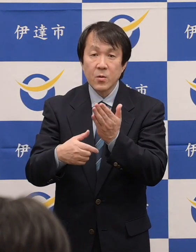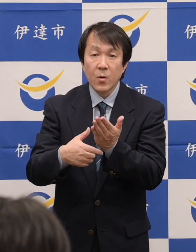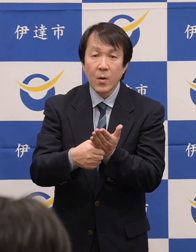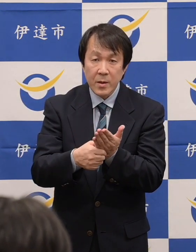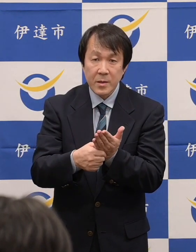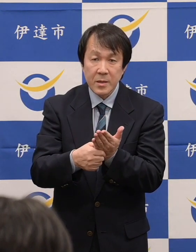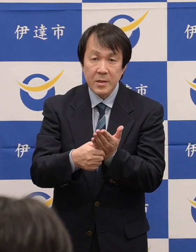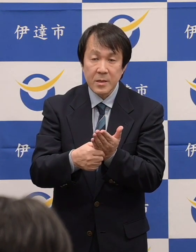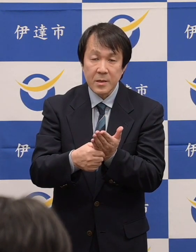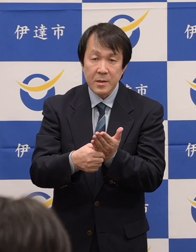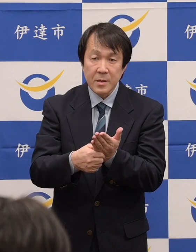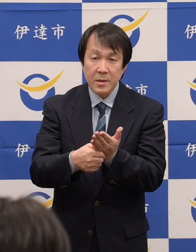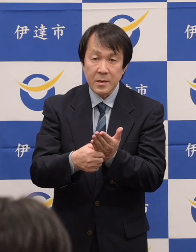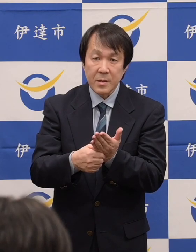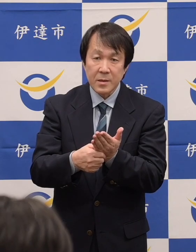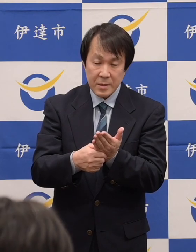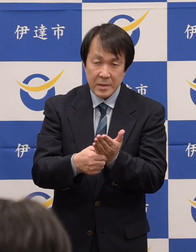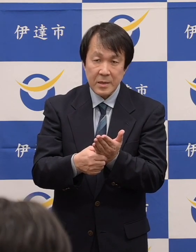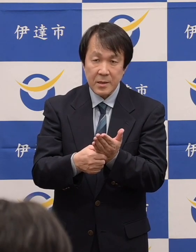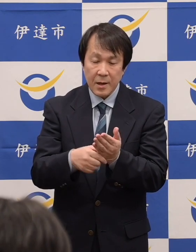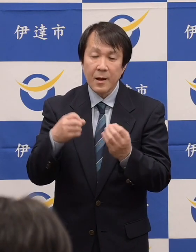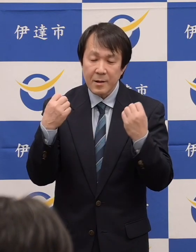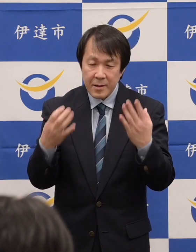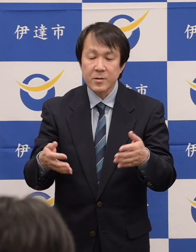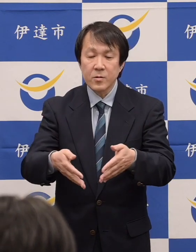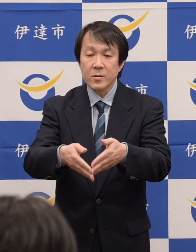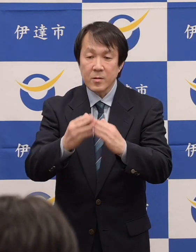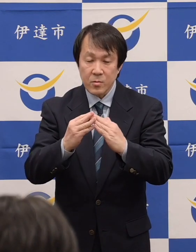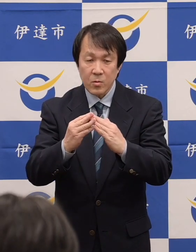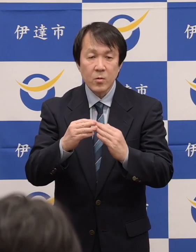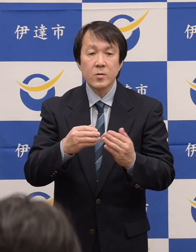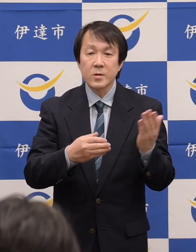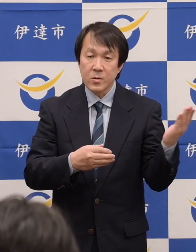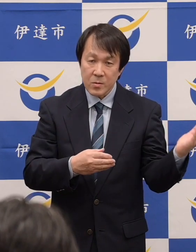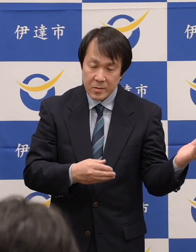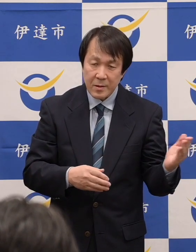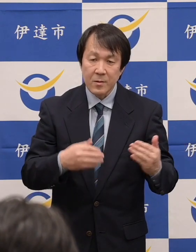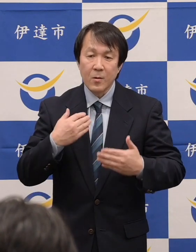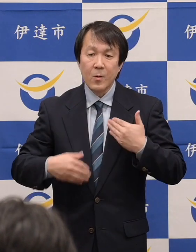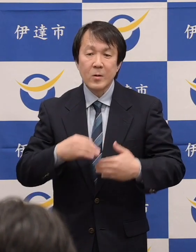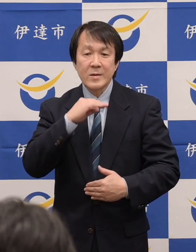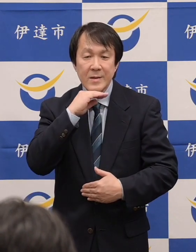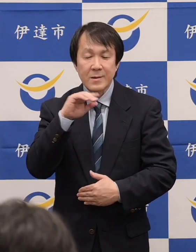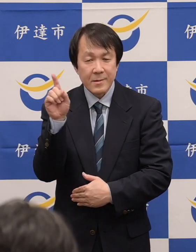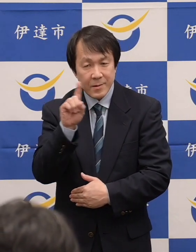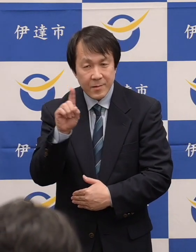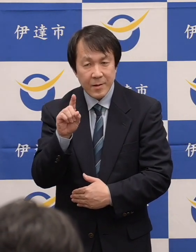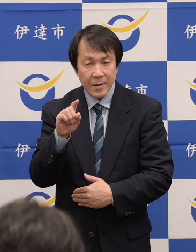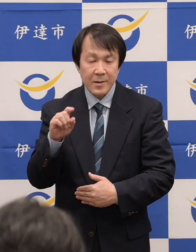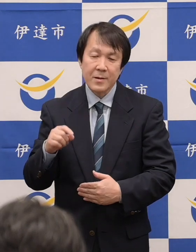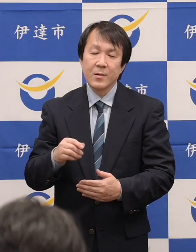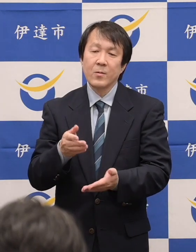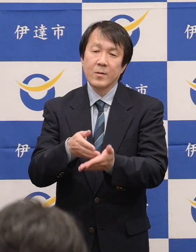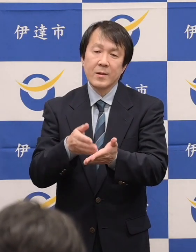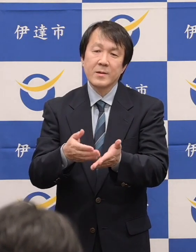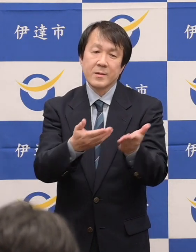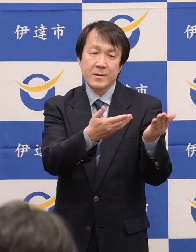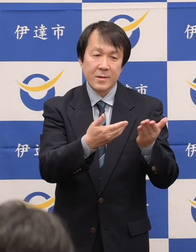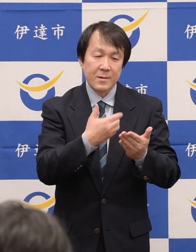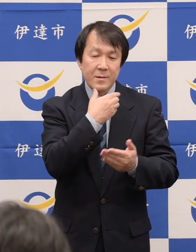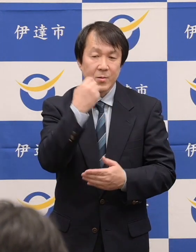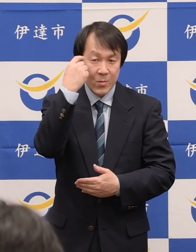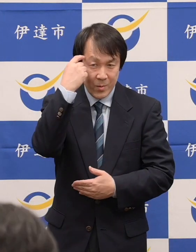ての市長 の期待の声といいますか、 はい、 もしどういったことを期待されるのか教えていただければと思います。 はい、